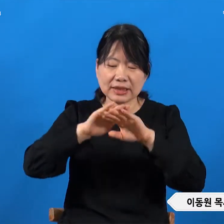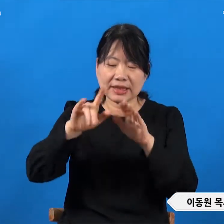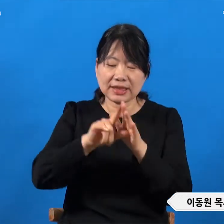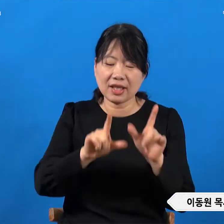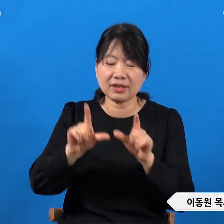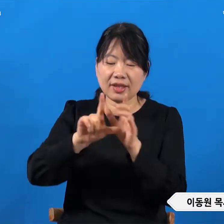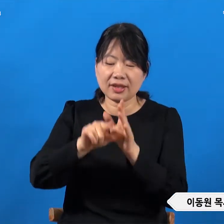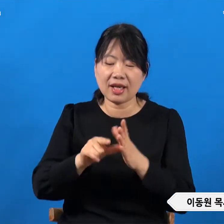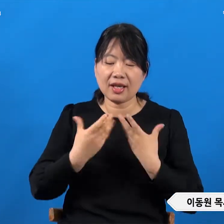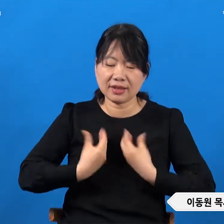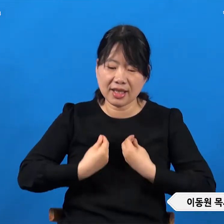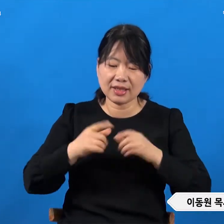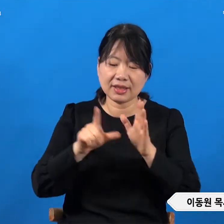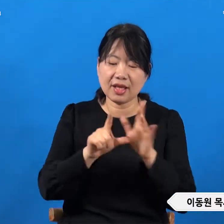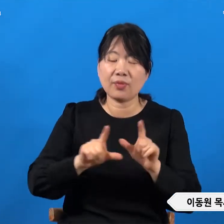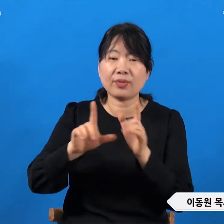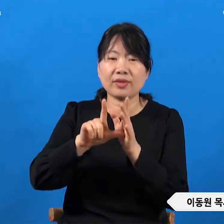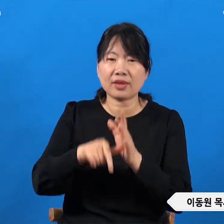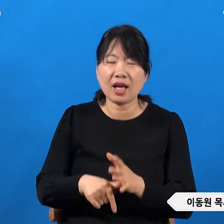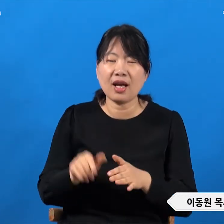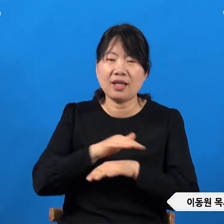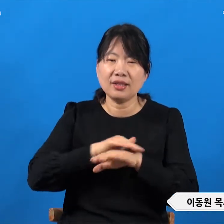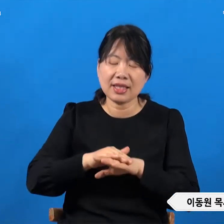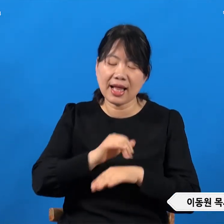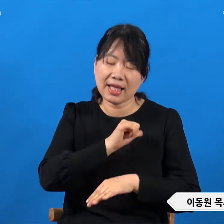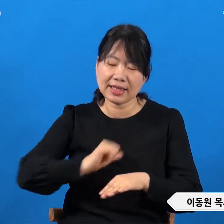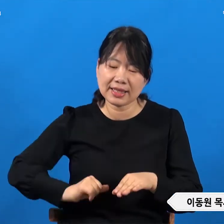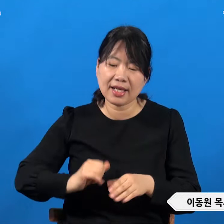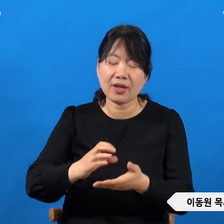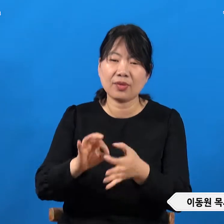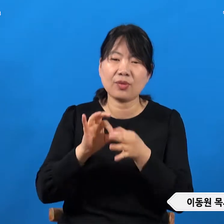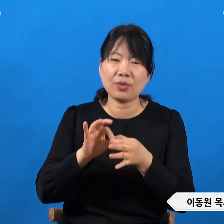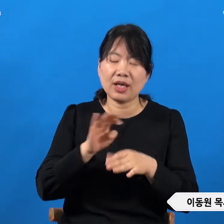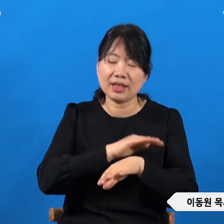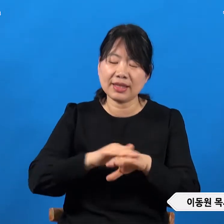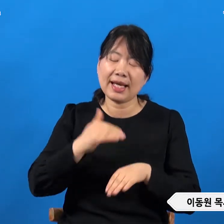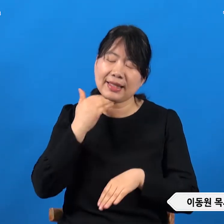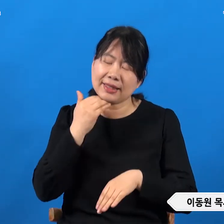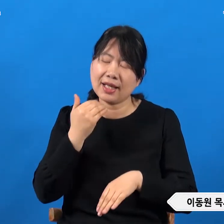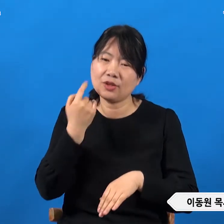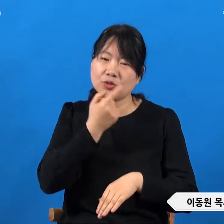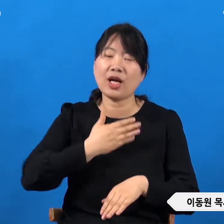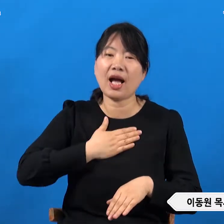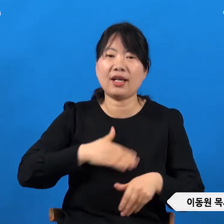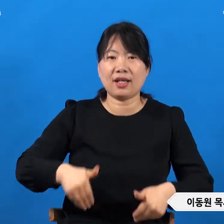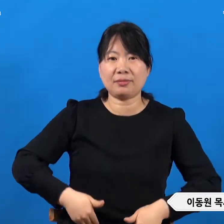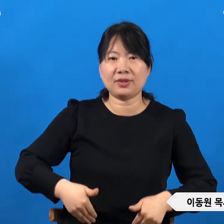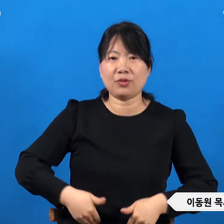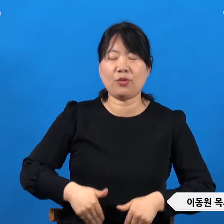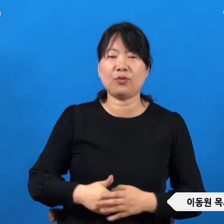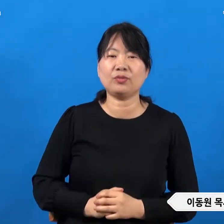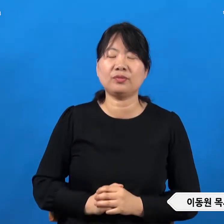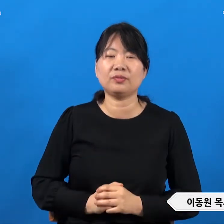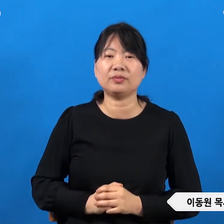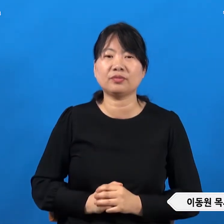때, 좌절의 시간을 보낼 때 잘 인내하고 잘 기다릴 줄 알아야 합니다.